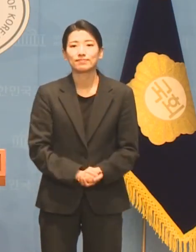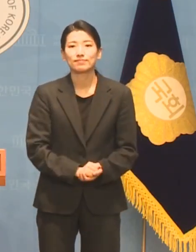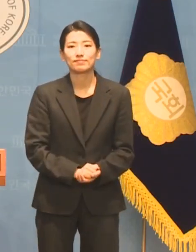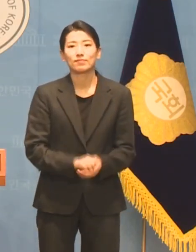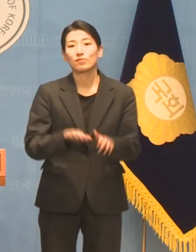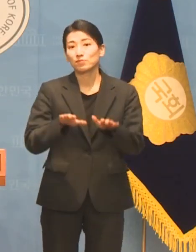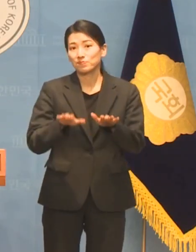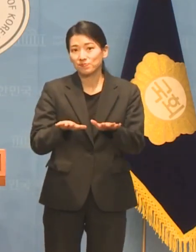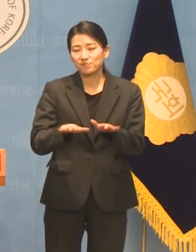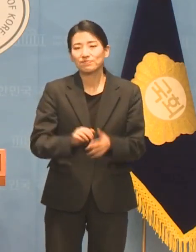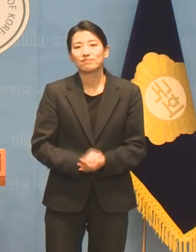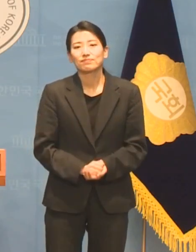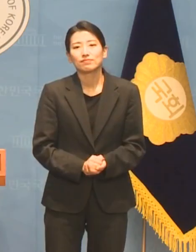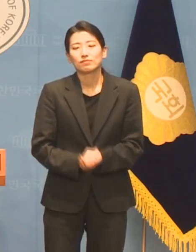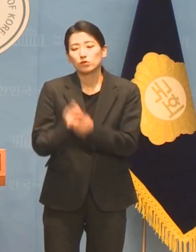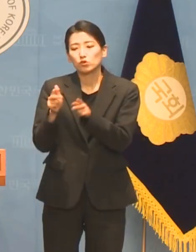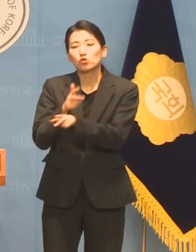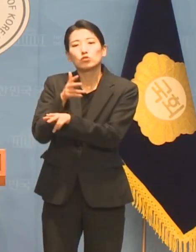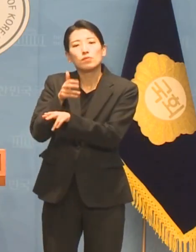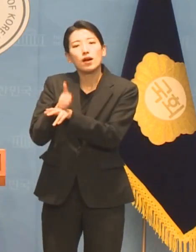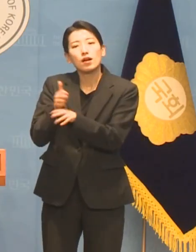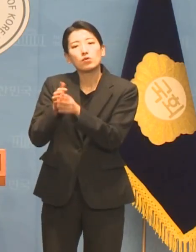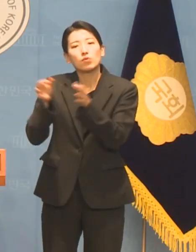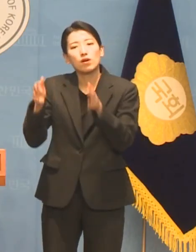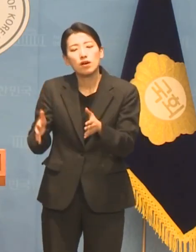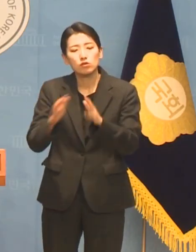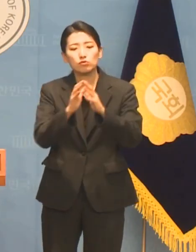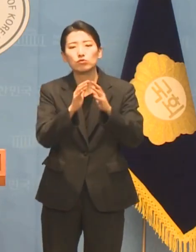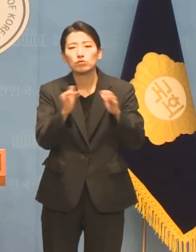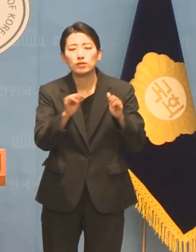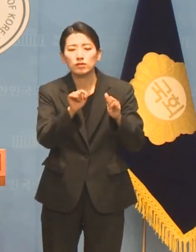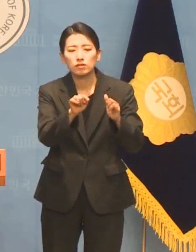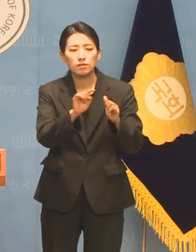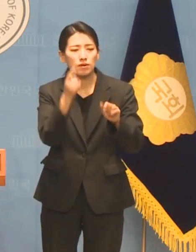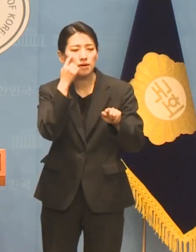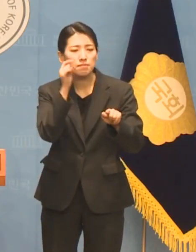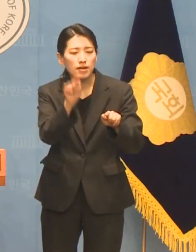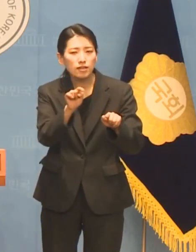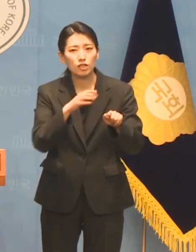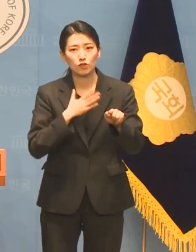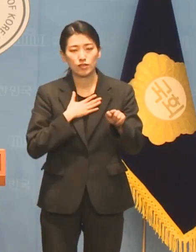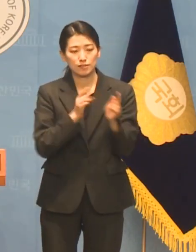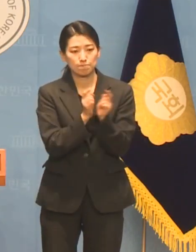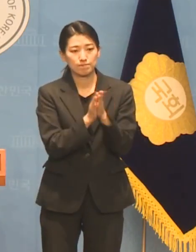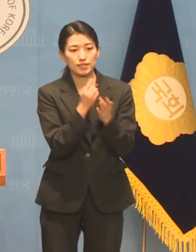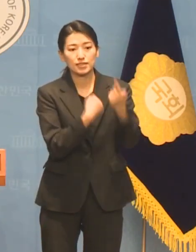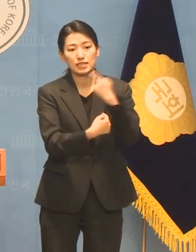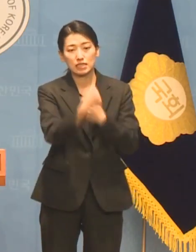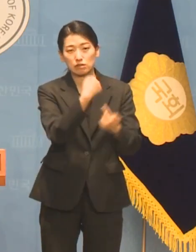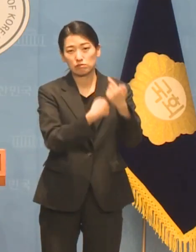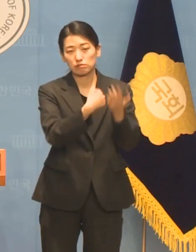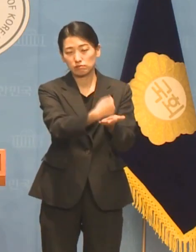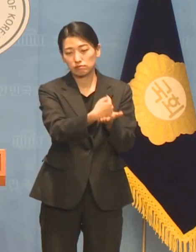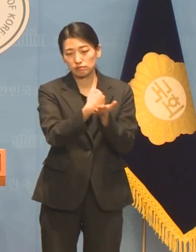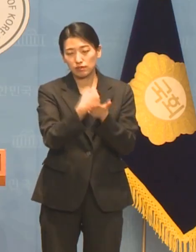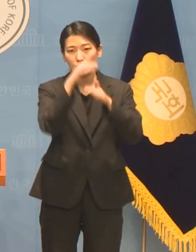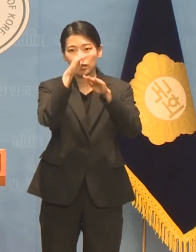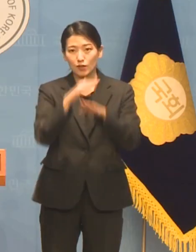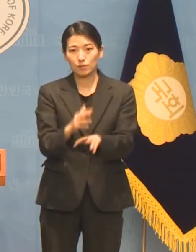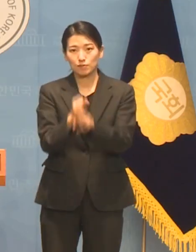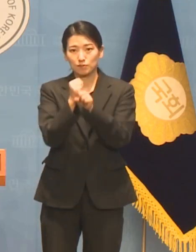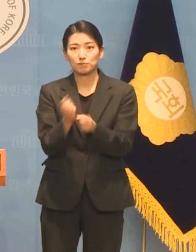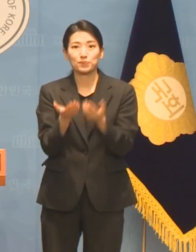월요일 주말간 민주파출소 제보 및 주요 대응 현황 브리핑 하겠습니다. 주말간 민주파출소 제보 현황은